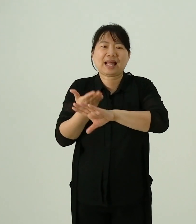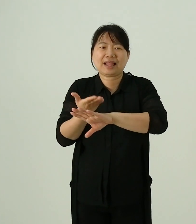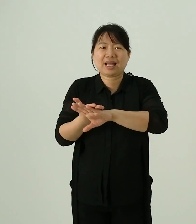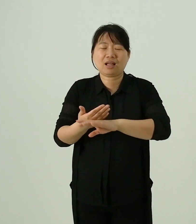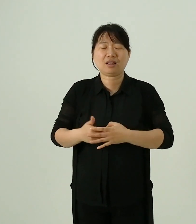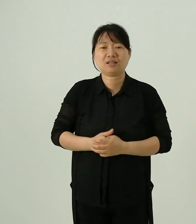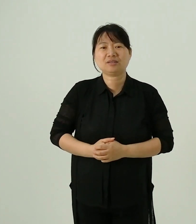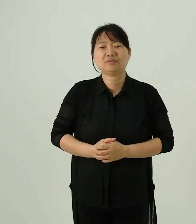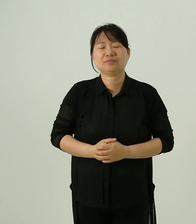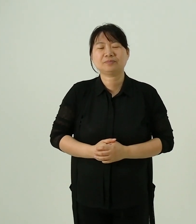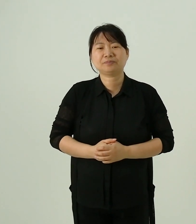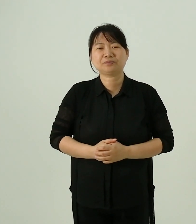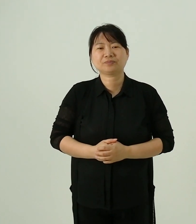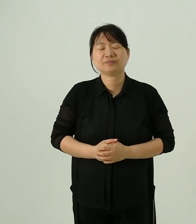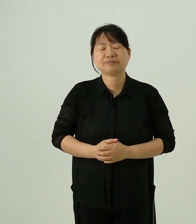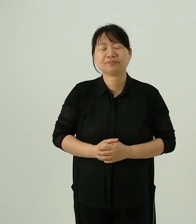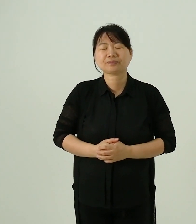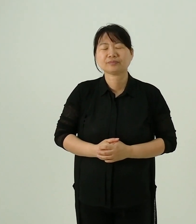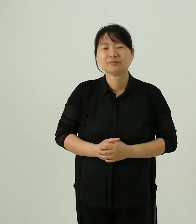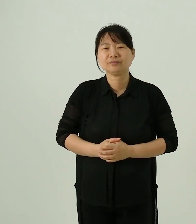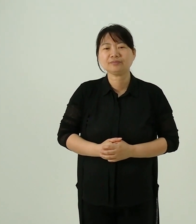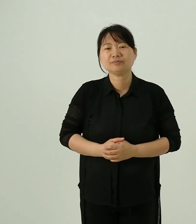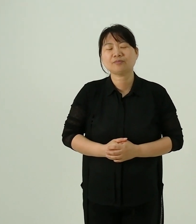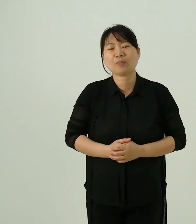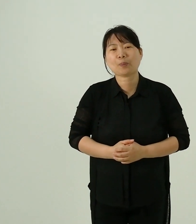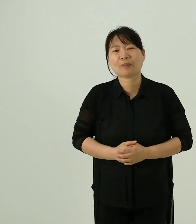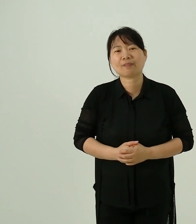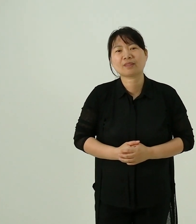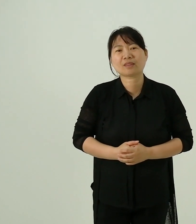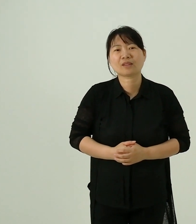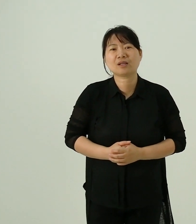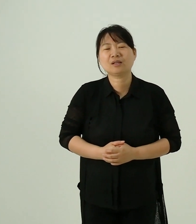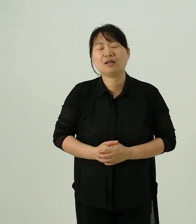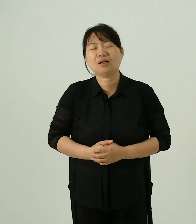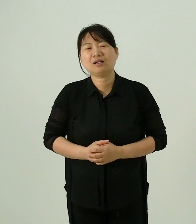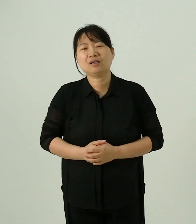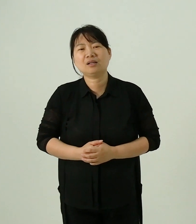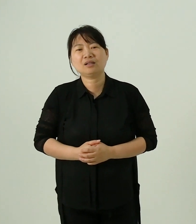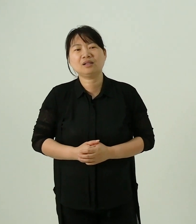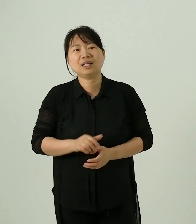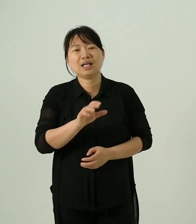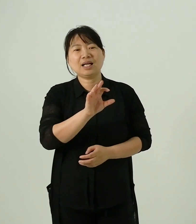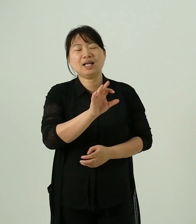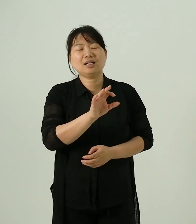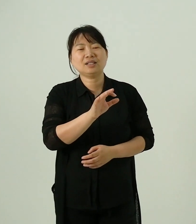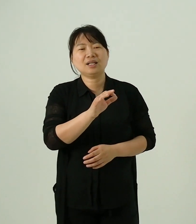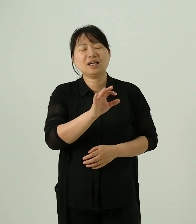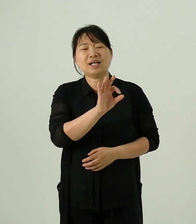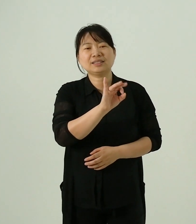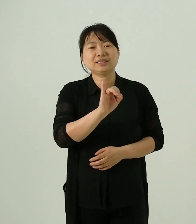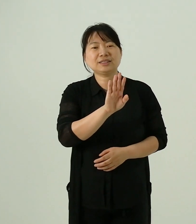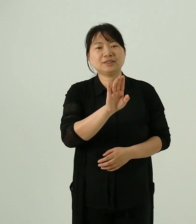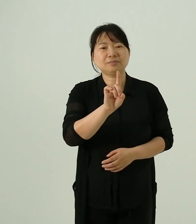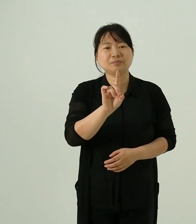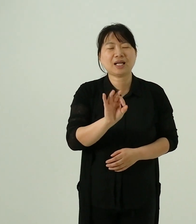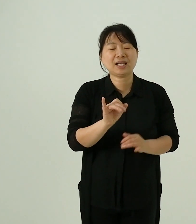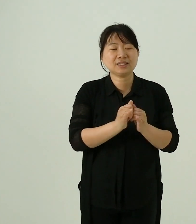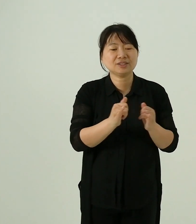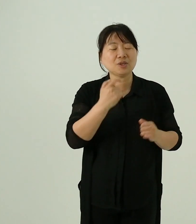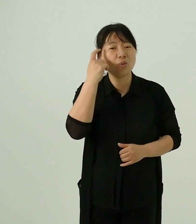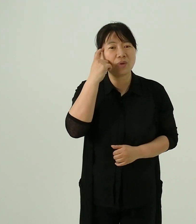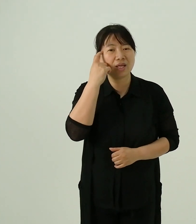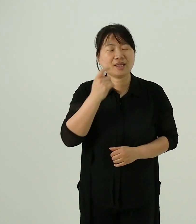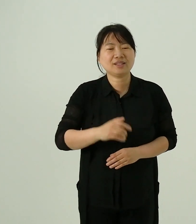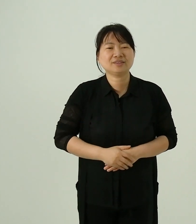아니에요. 이방인들은 왜 염려해야 되는지 아세요? 왜 염려할 수밖에 없는지 아세요? 왜? 자기